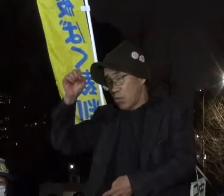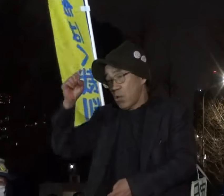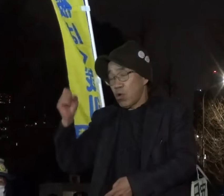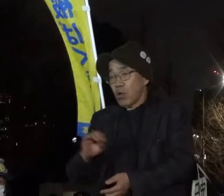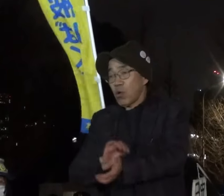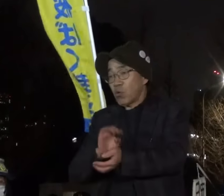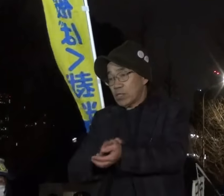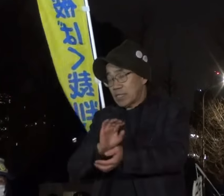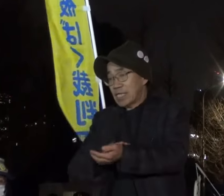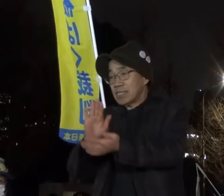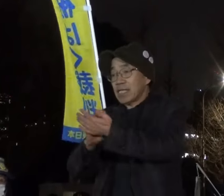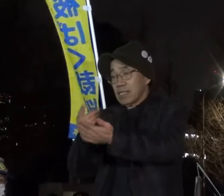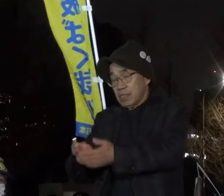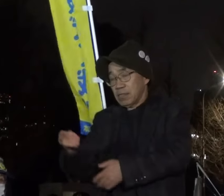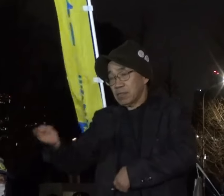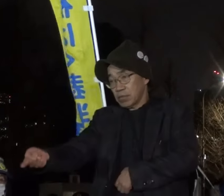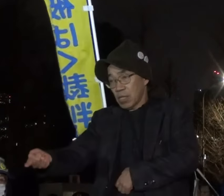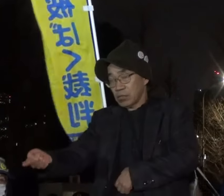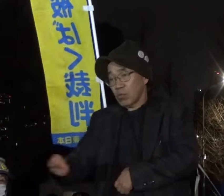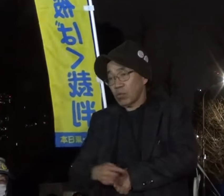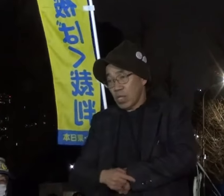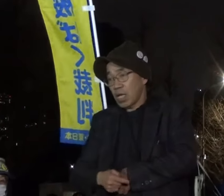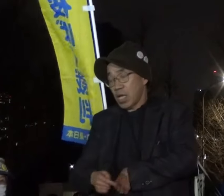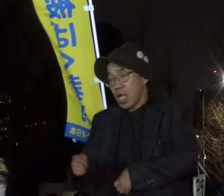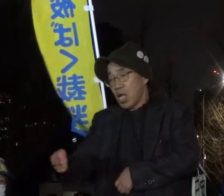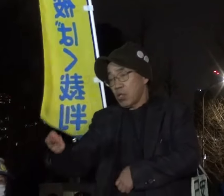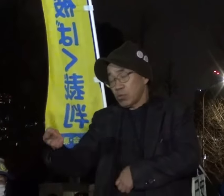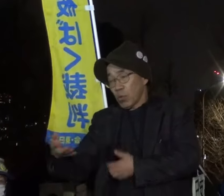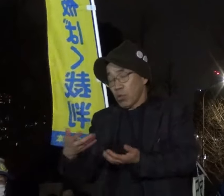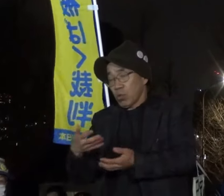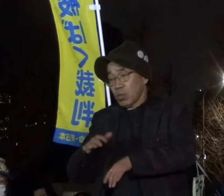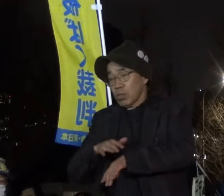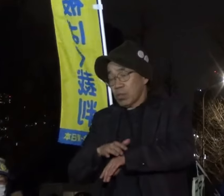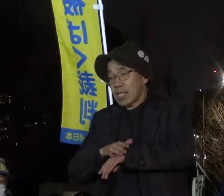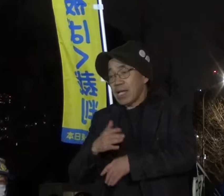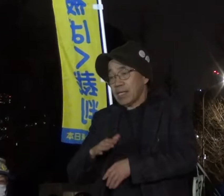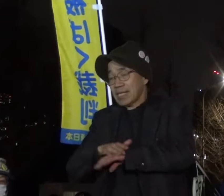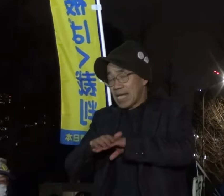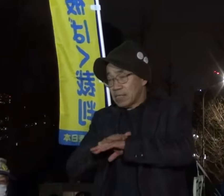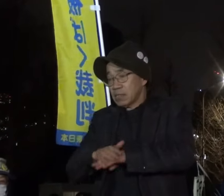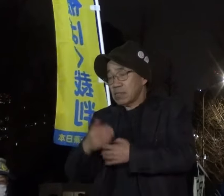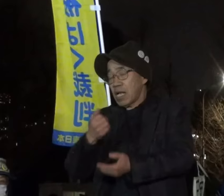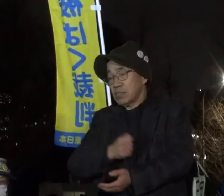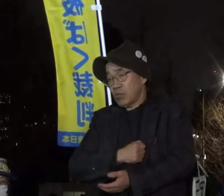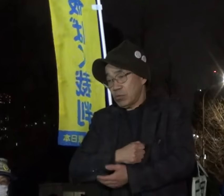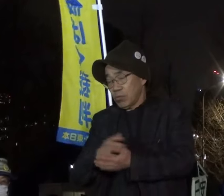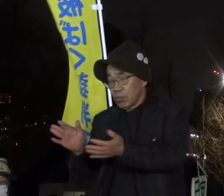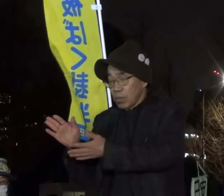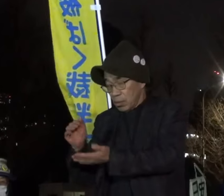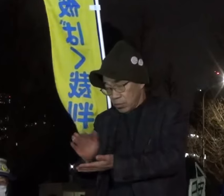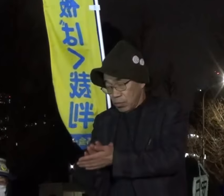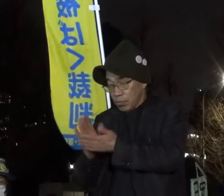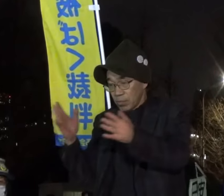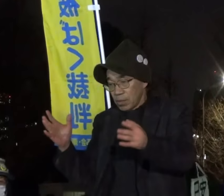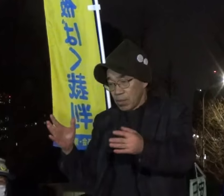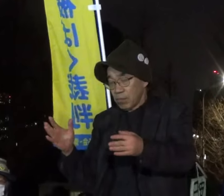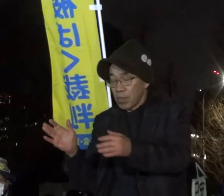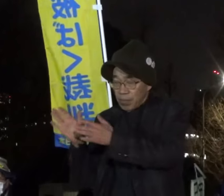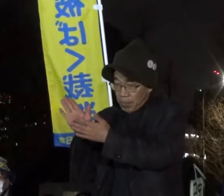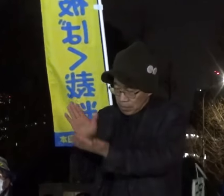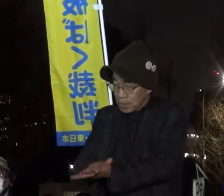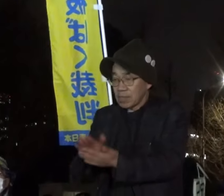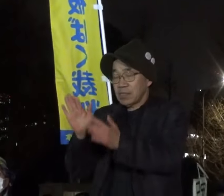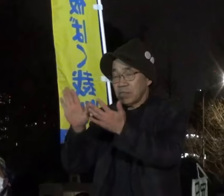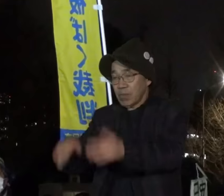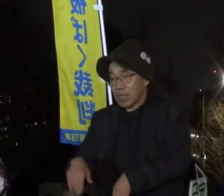に尊い命をなくしてしまったということは本当に責任があることだと思います。仙台原発の話